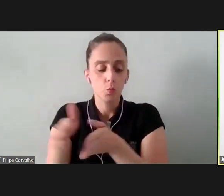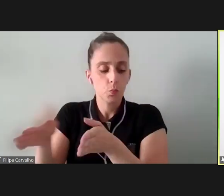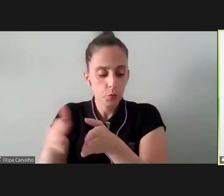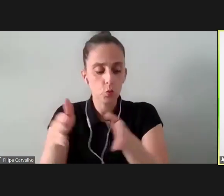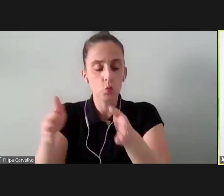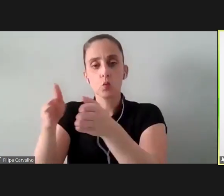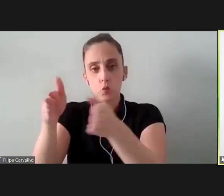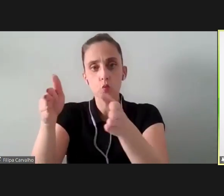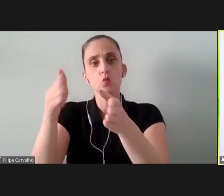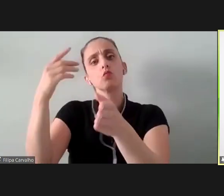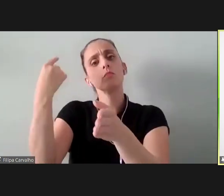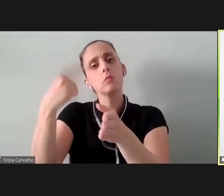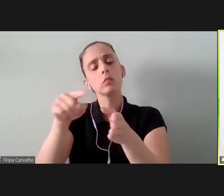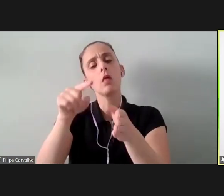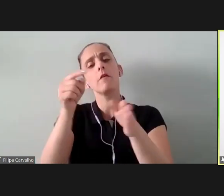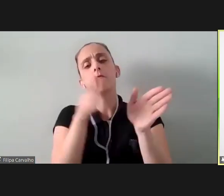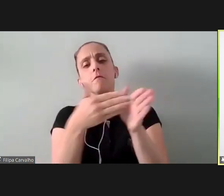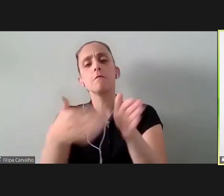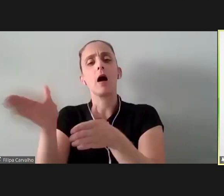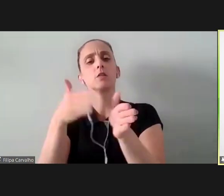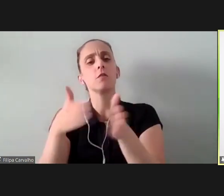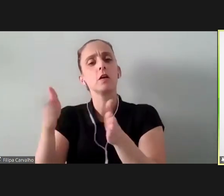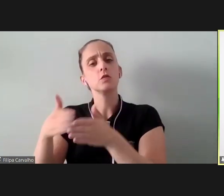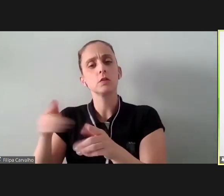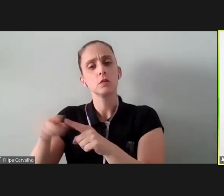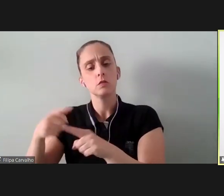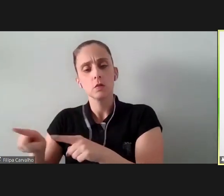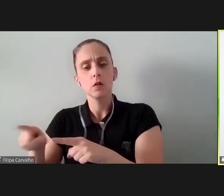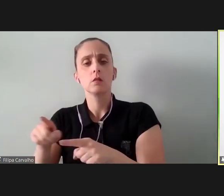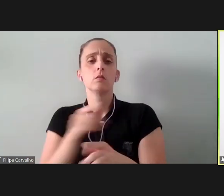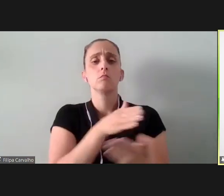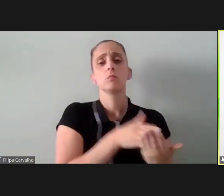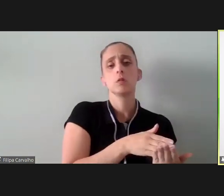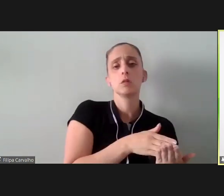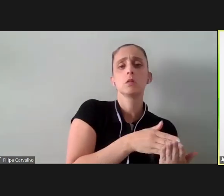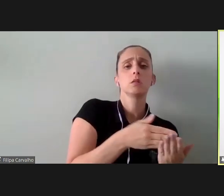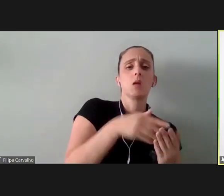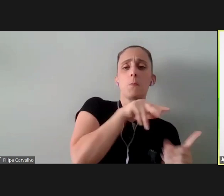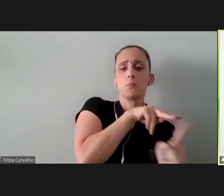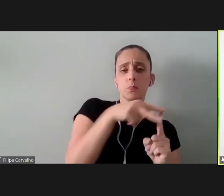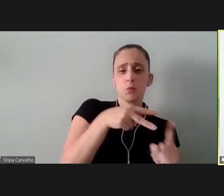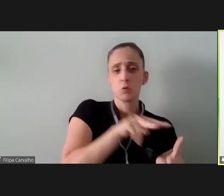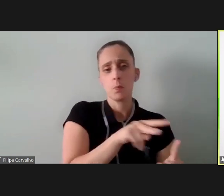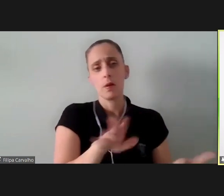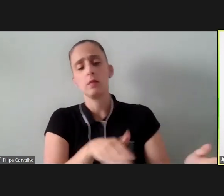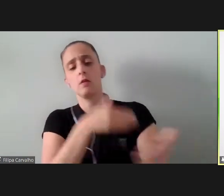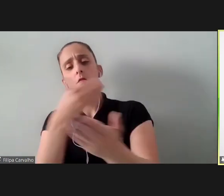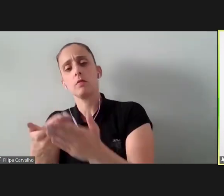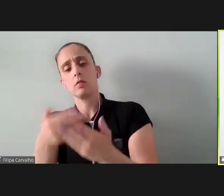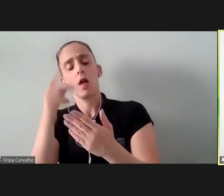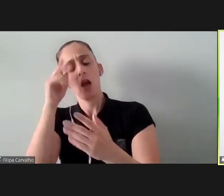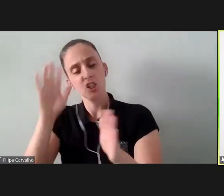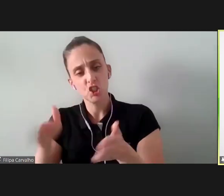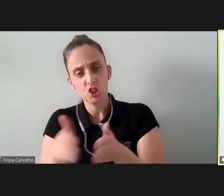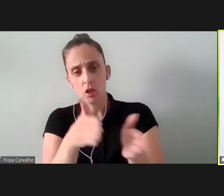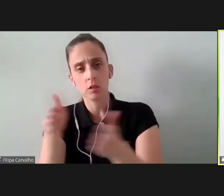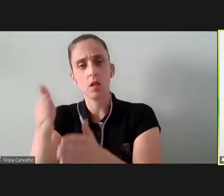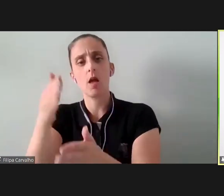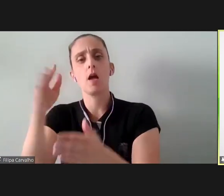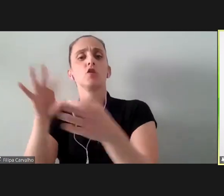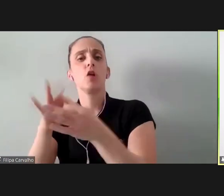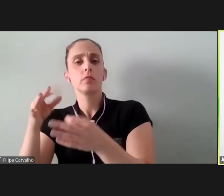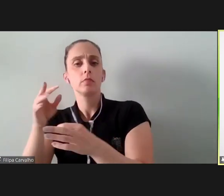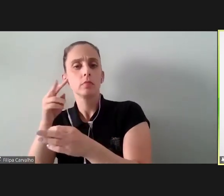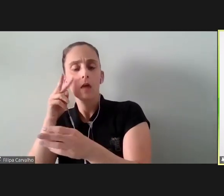todas as fases do ciclo da política pública, desde da dimensão prospectiva, à fase de planeamento estratégico, à fase de monitorização e à